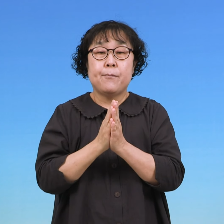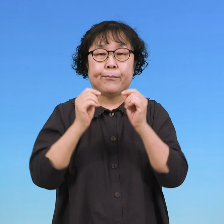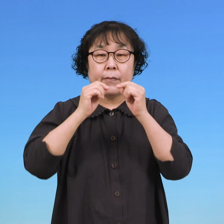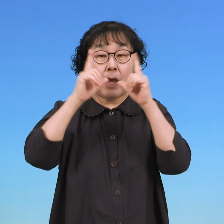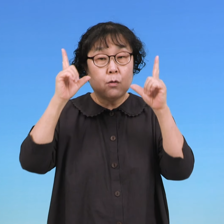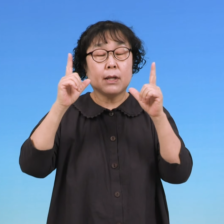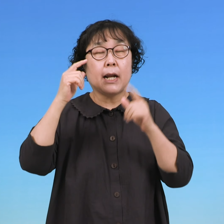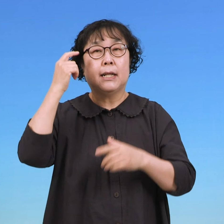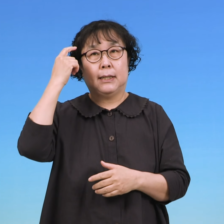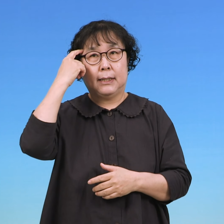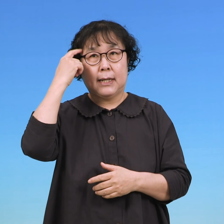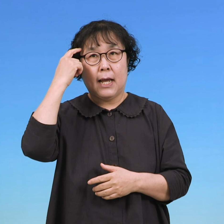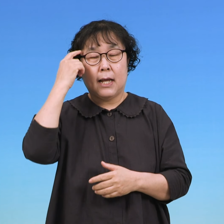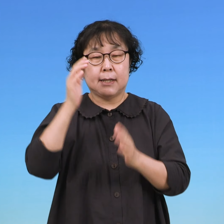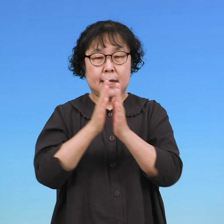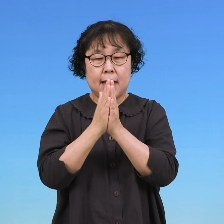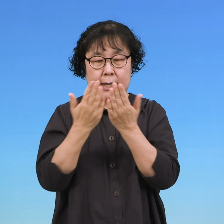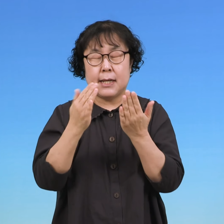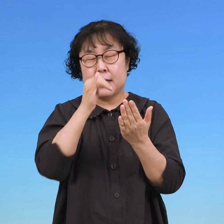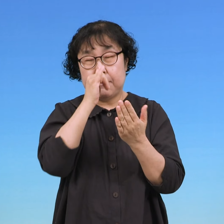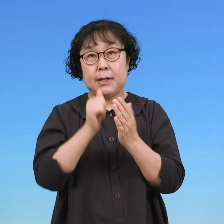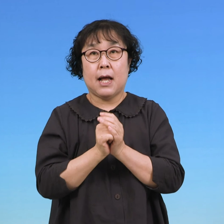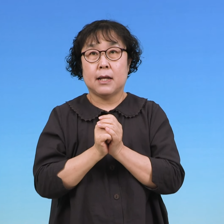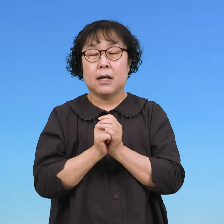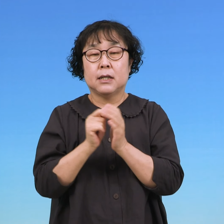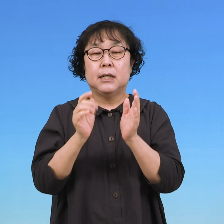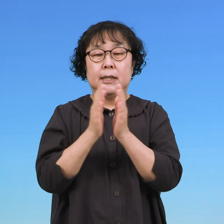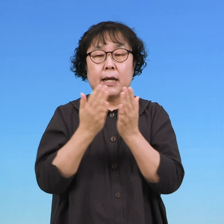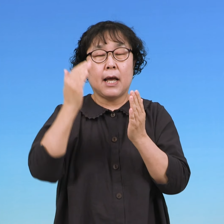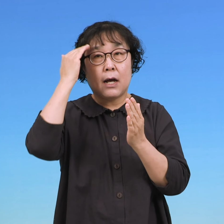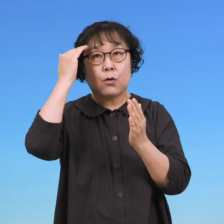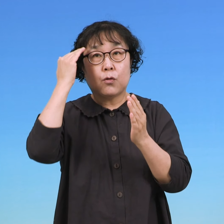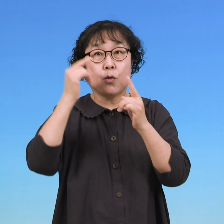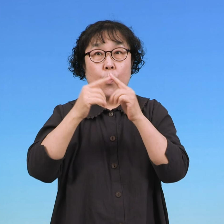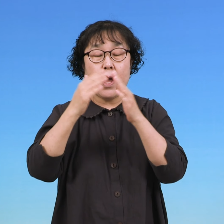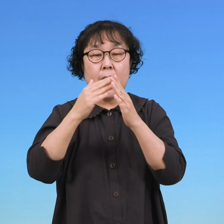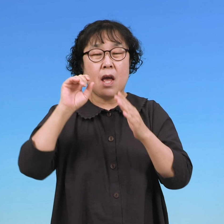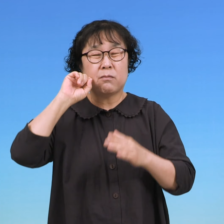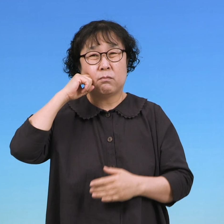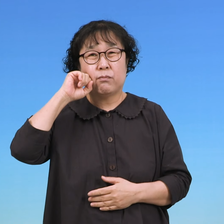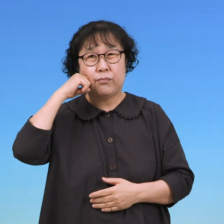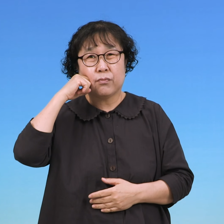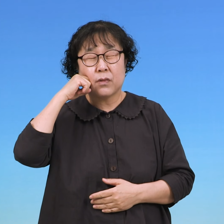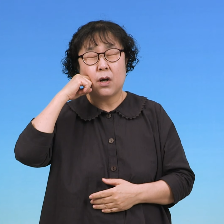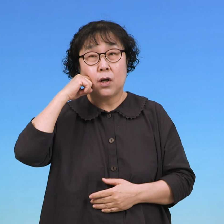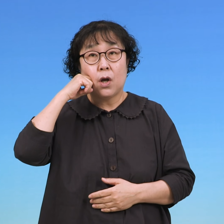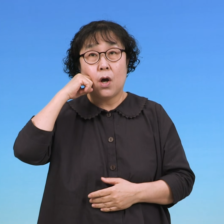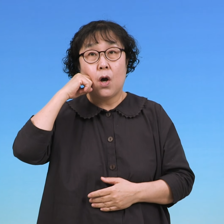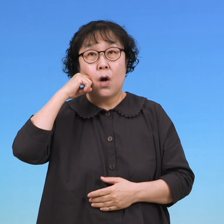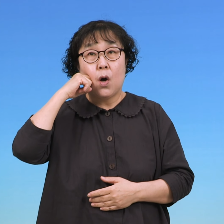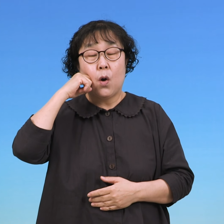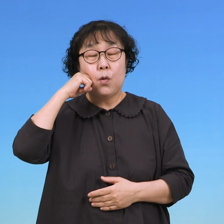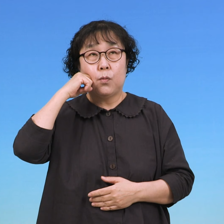보면은 목사님께서 참 아픈 마음으로 이제 한국 교회의 그 연약한 부분을 지적하시는데